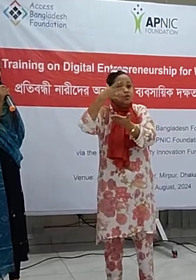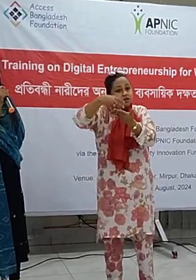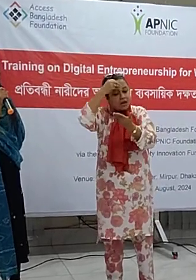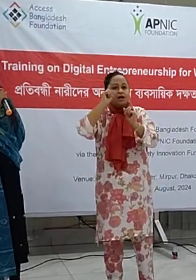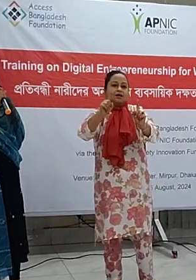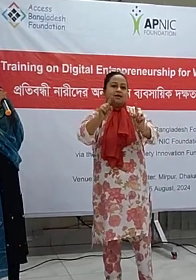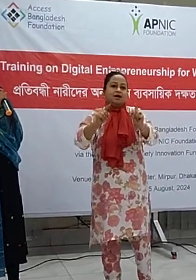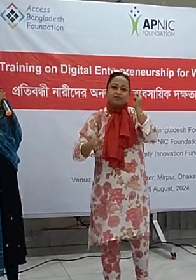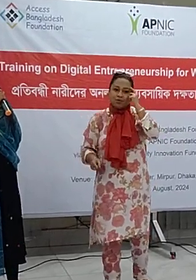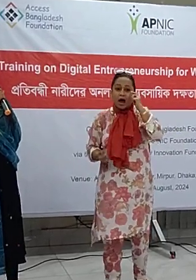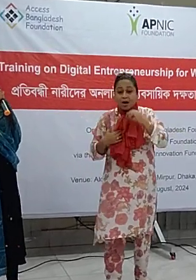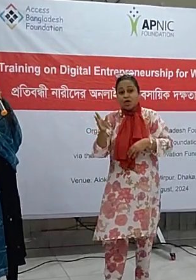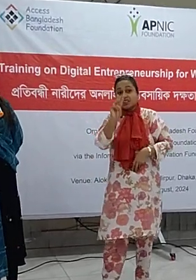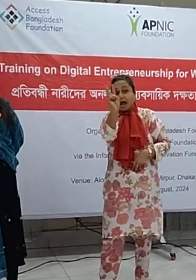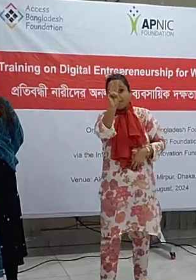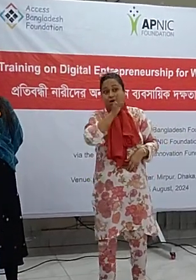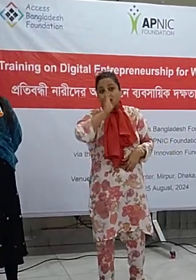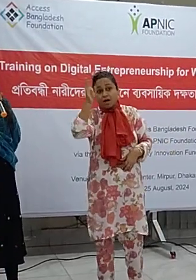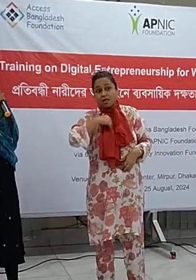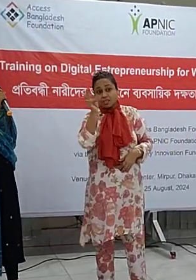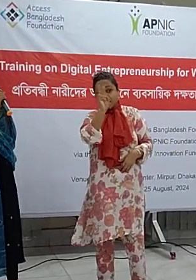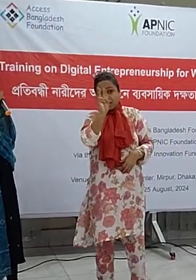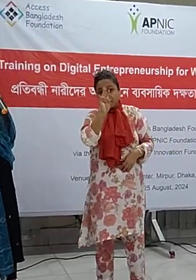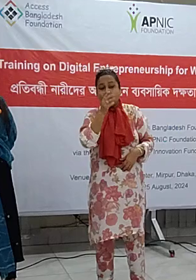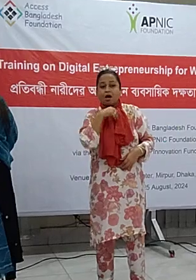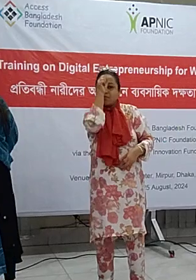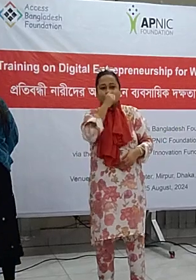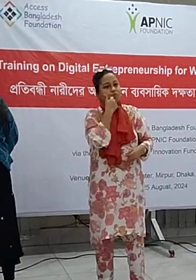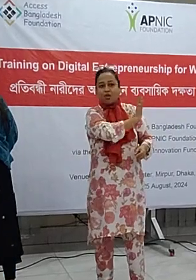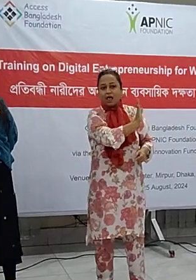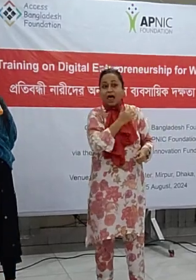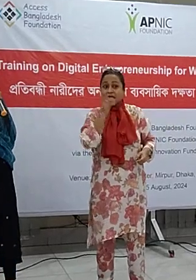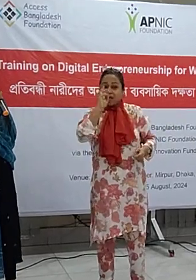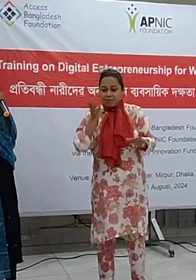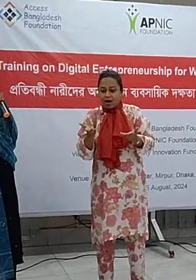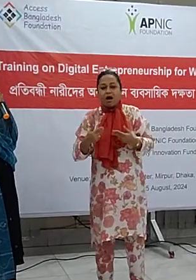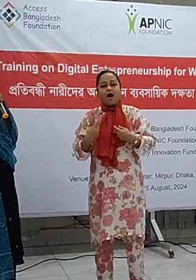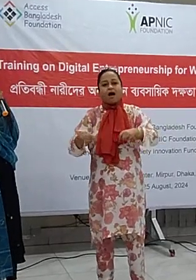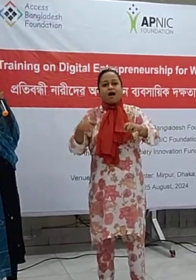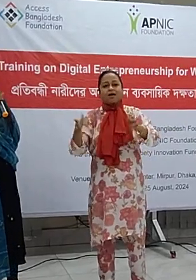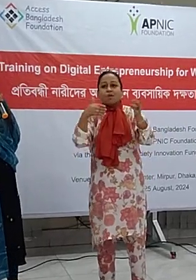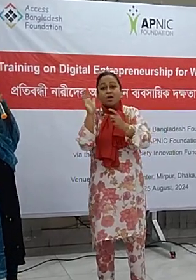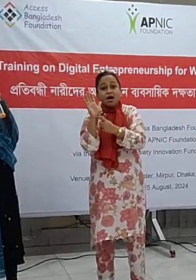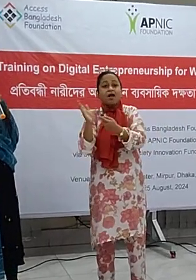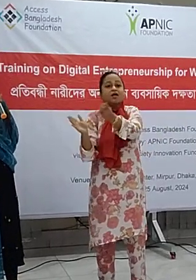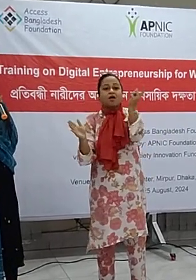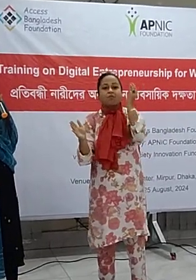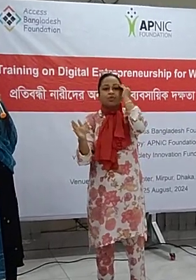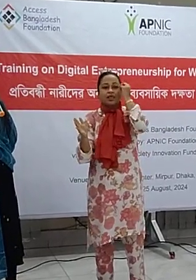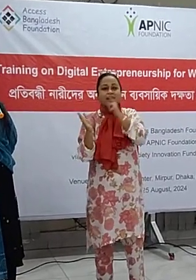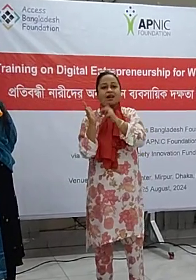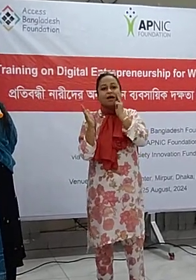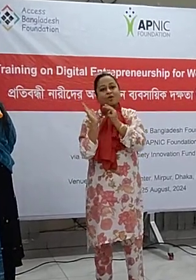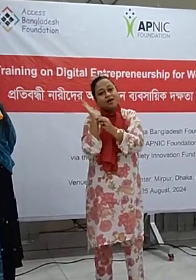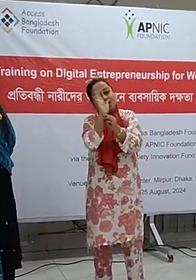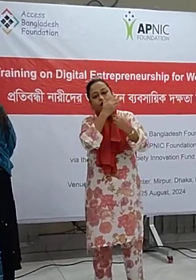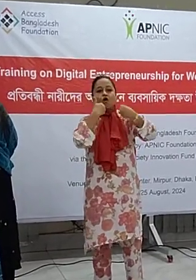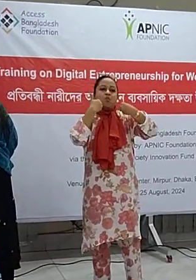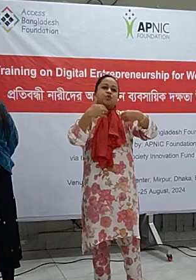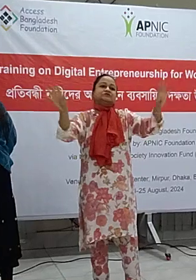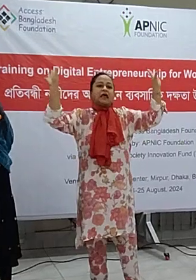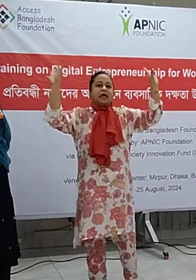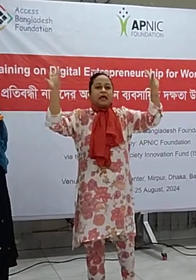ওনারাও আগামীতে হচ্ছে যে বাকি যারা বাস্তবন প্রতিবন্ধী ব্যক্তি নারীরা আছেন তাদেরকে এই প্রশিক্ষণ সম্পর্কে জানাবেন, তারাও হচ্ছে